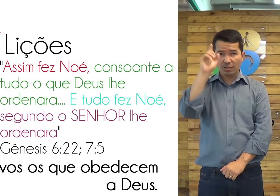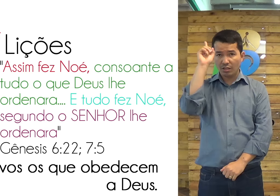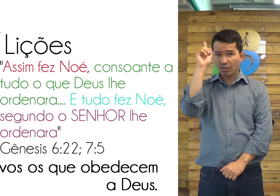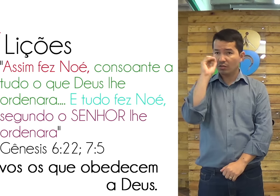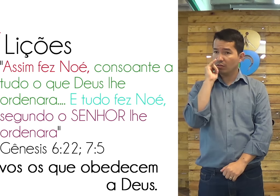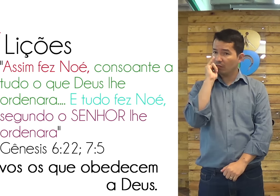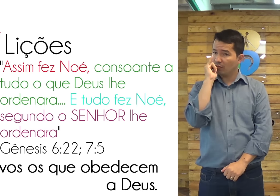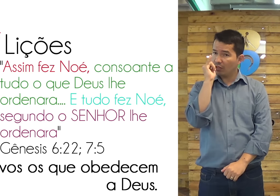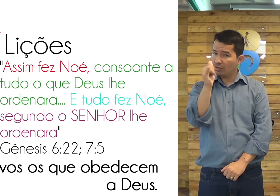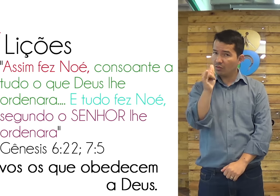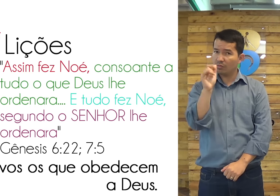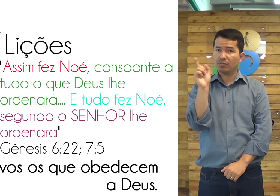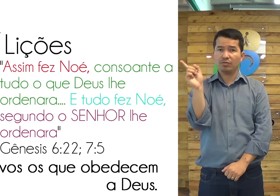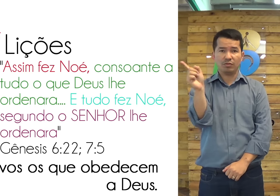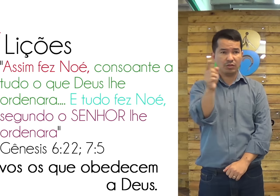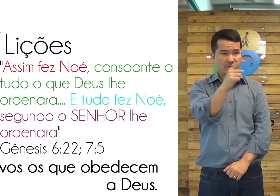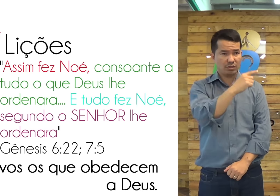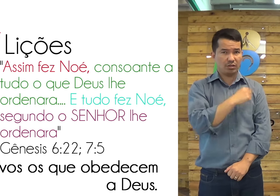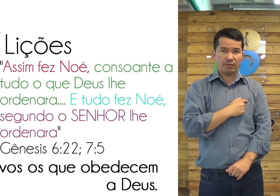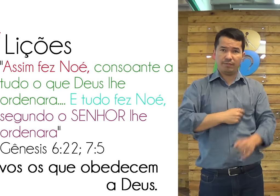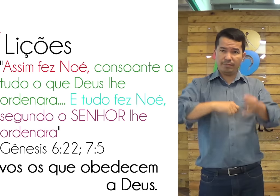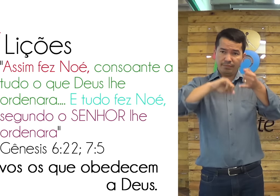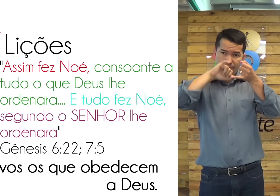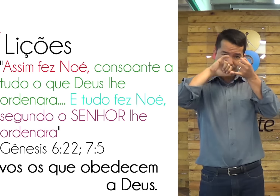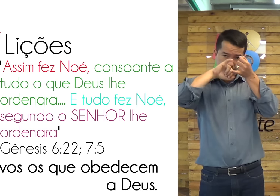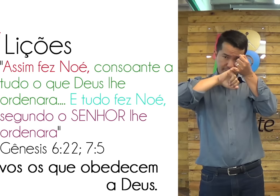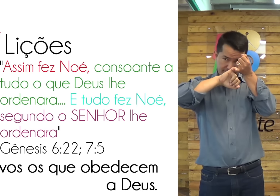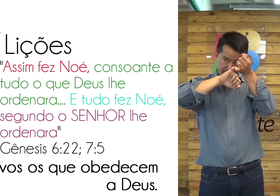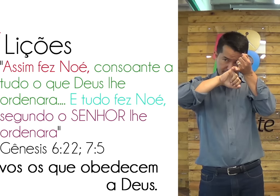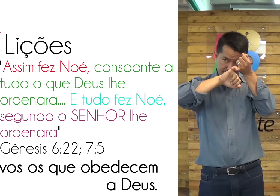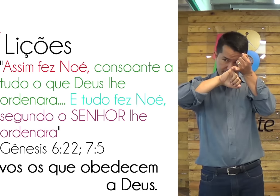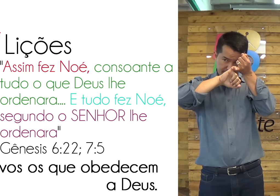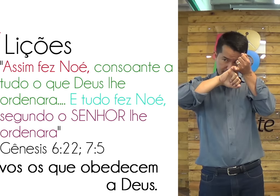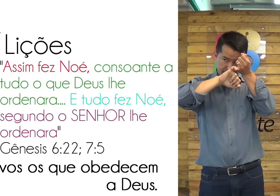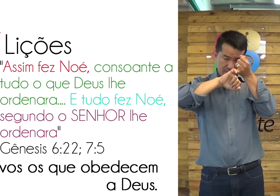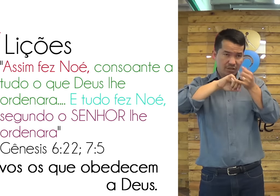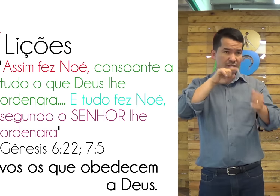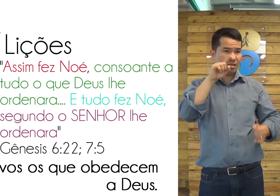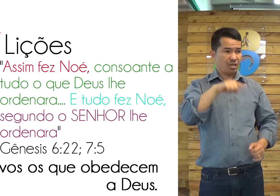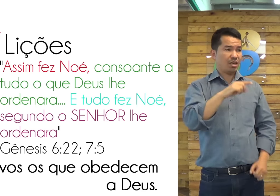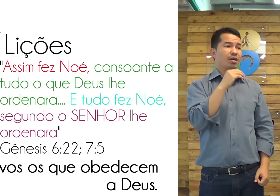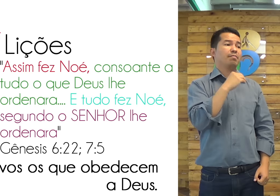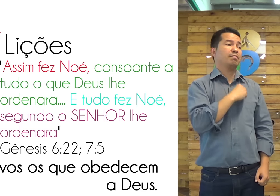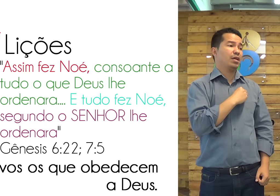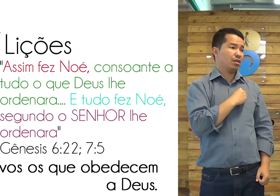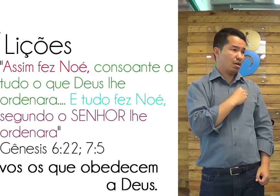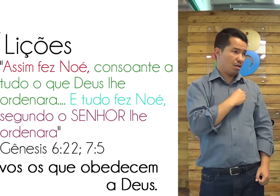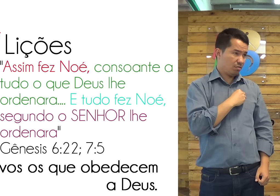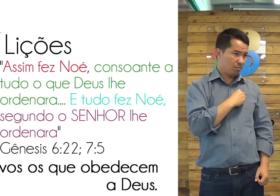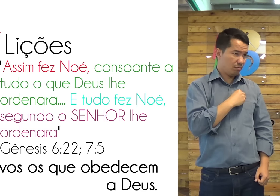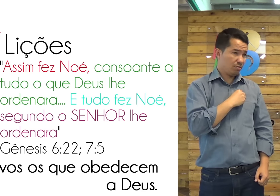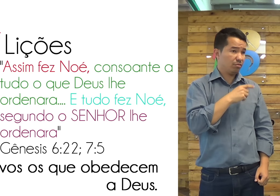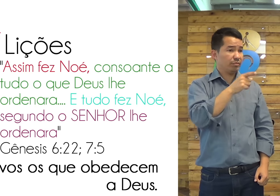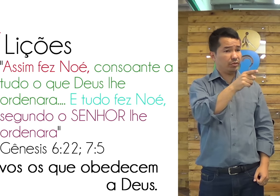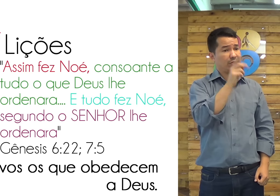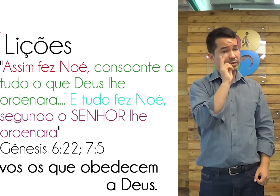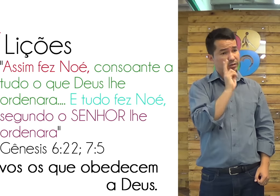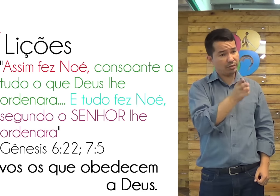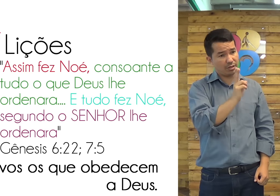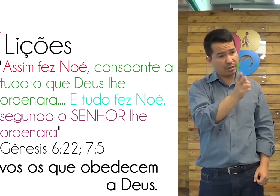exemplo Deus falou para vocês que vocês não podem ter antes